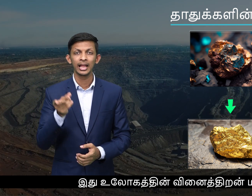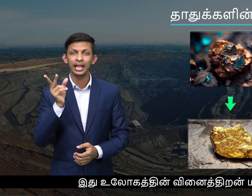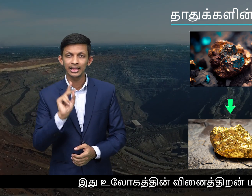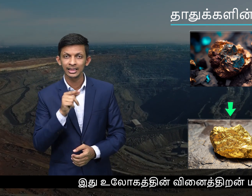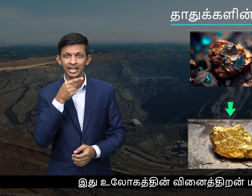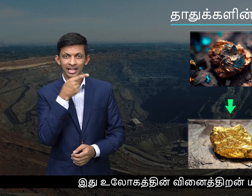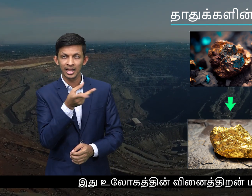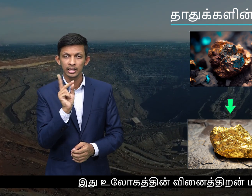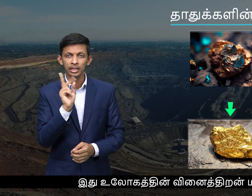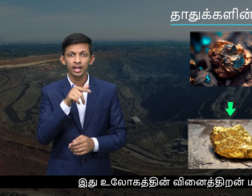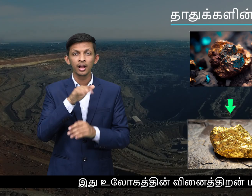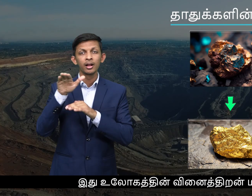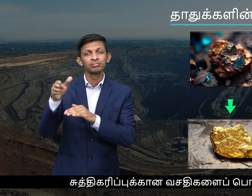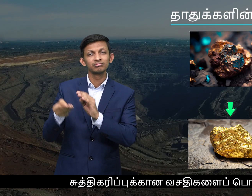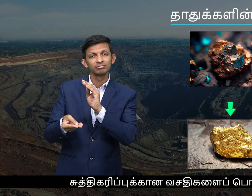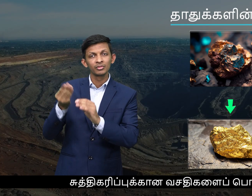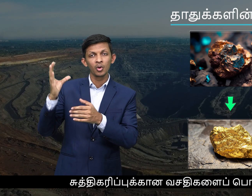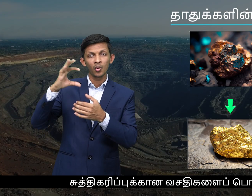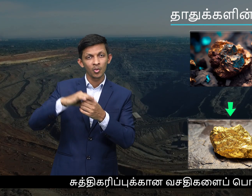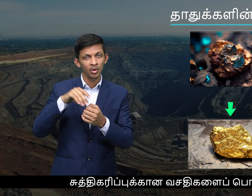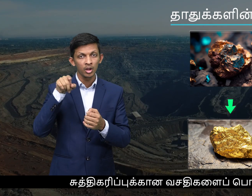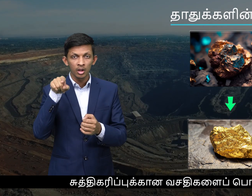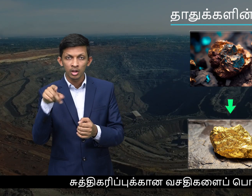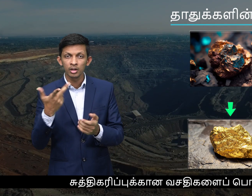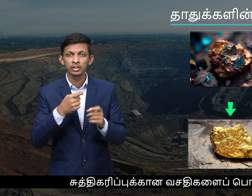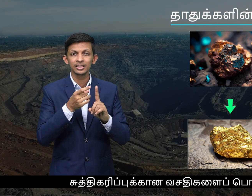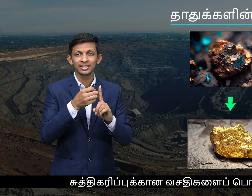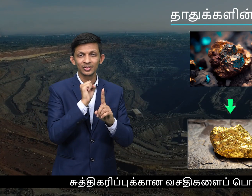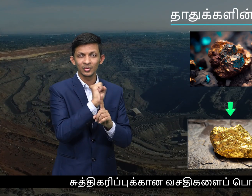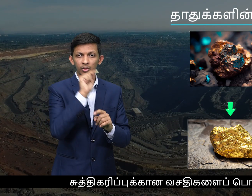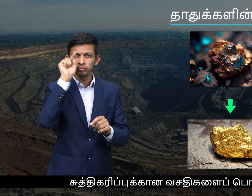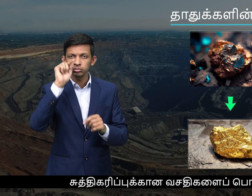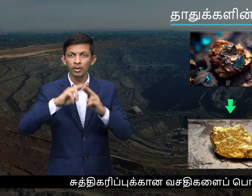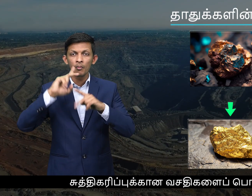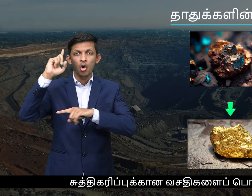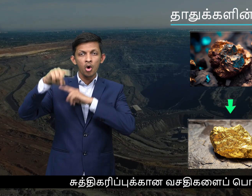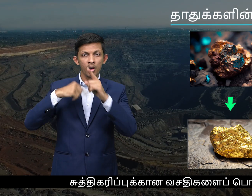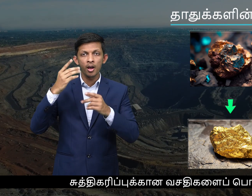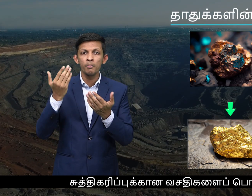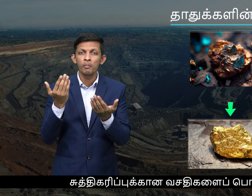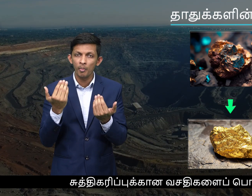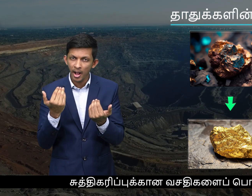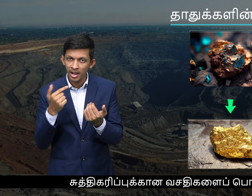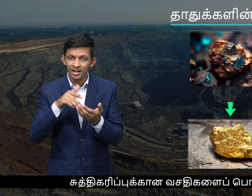இது உலோகத்தின் வினைத்திறன் மற்றும் சுத்திகரிப்புக்கான வசதிகளை பொறுத்தது.